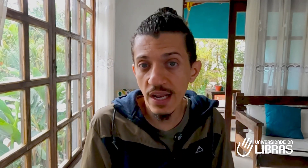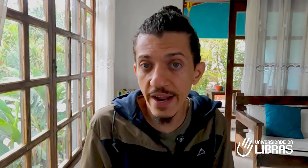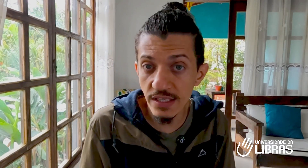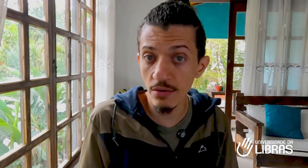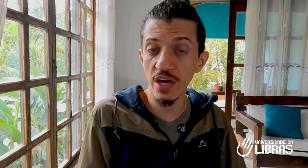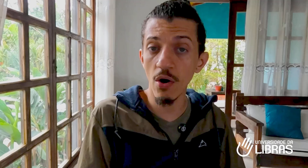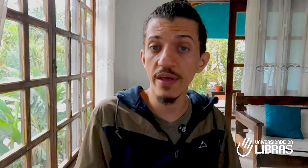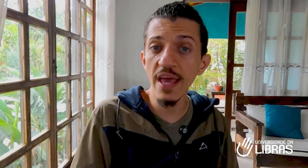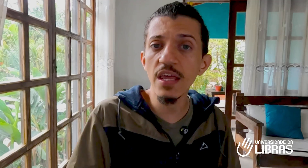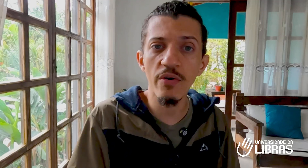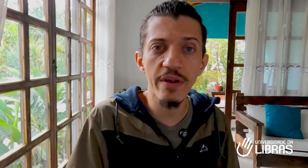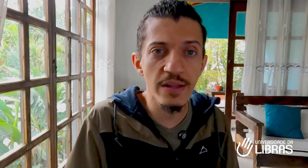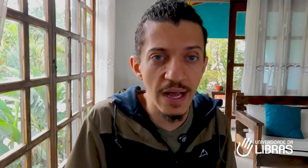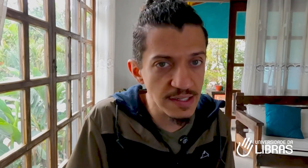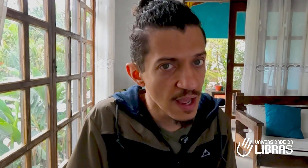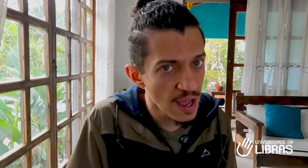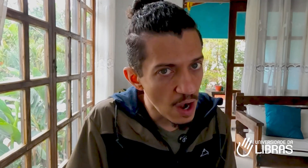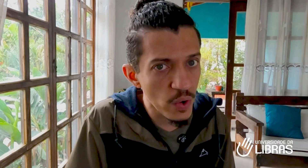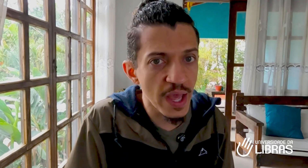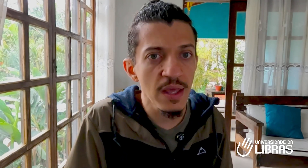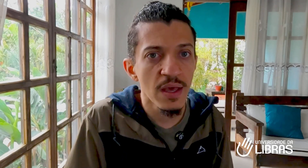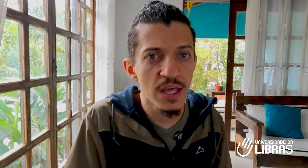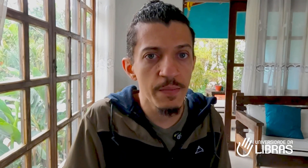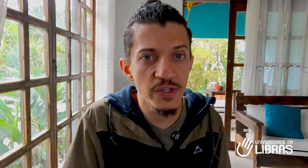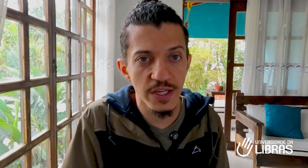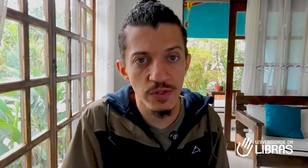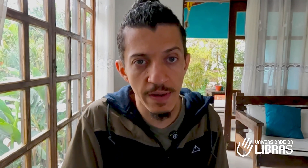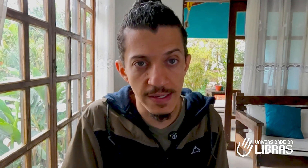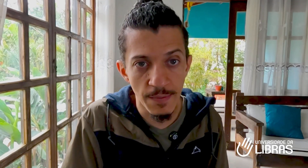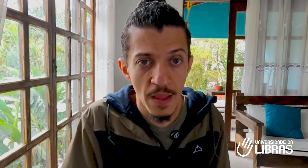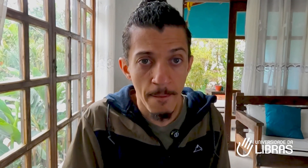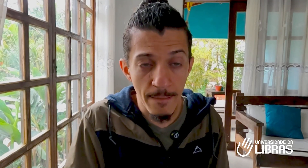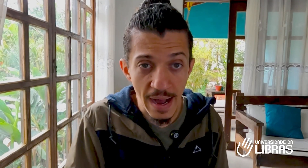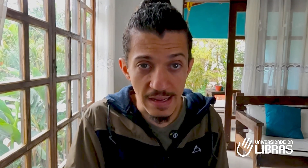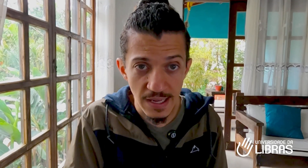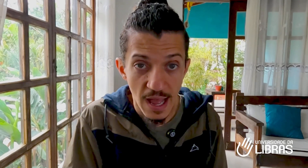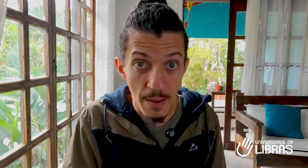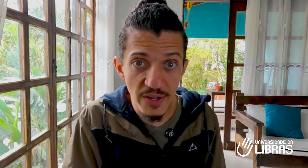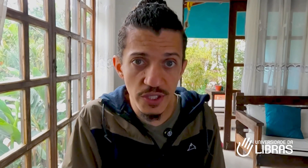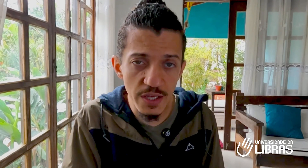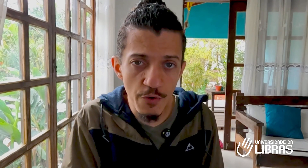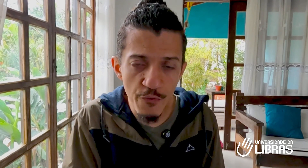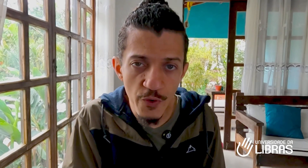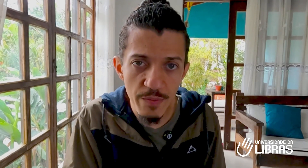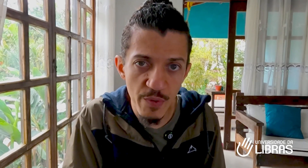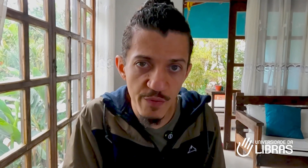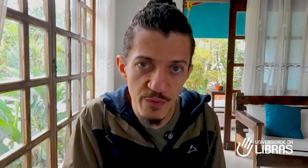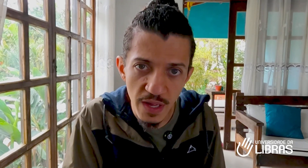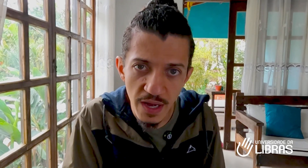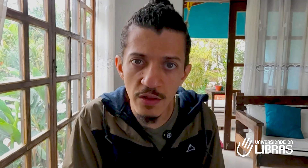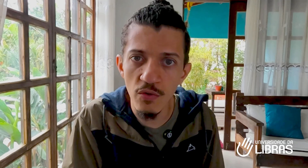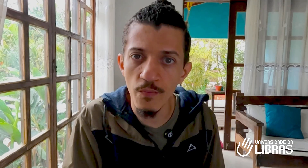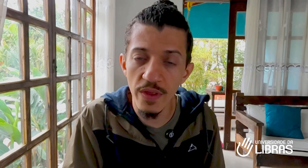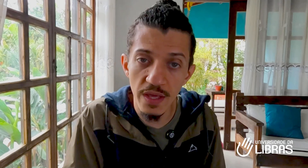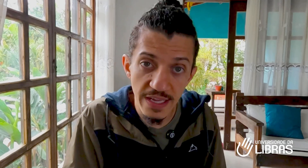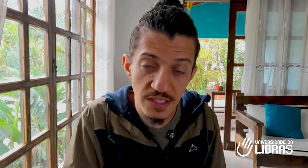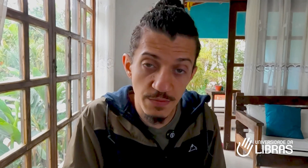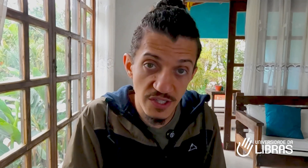eu não tinha alguém que me orientasse, alguém que me direcionasse. Mas, à medida em que eu fui me aprofundando e nesses